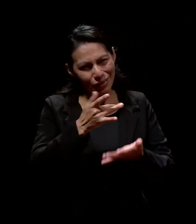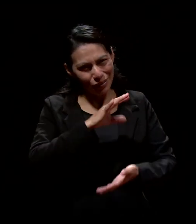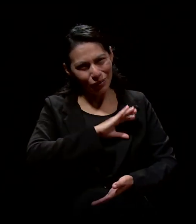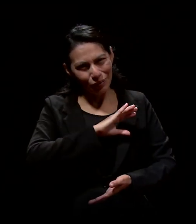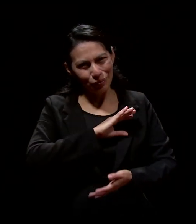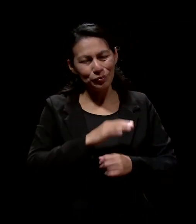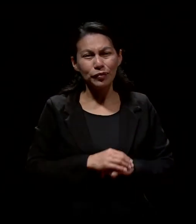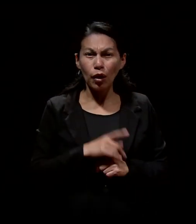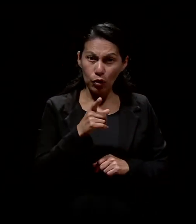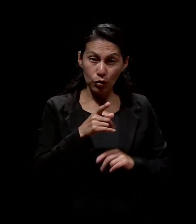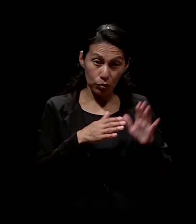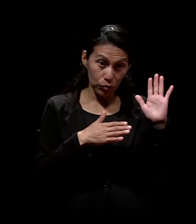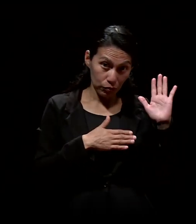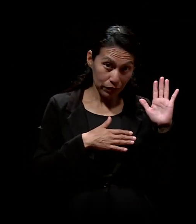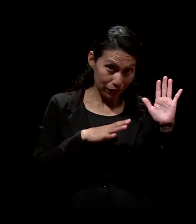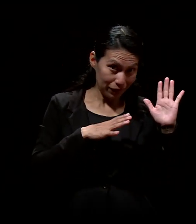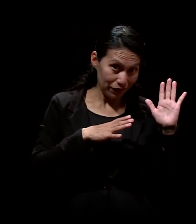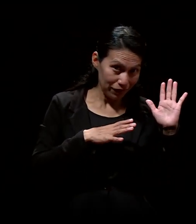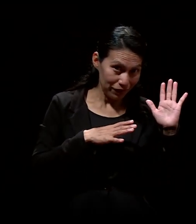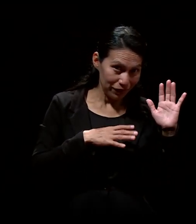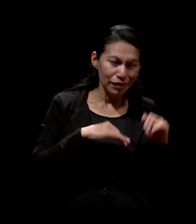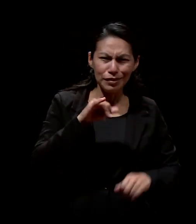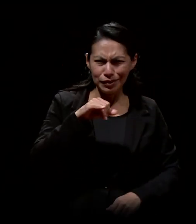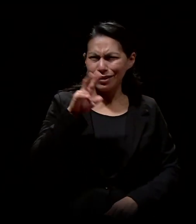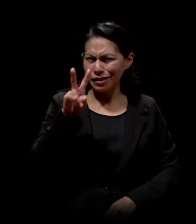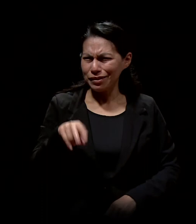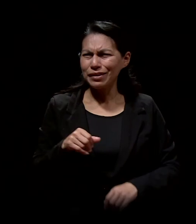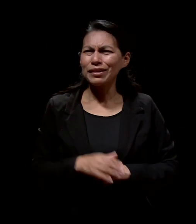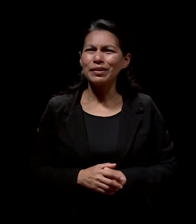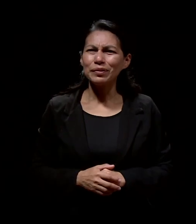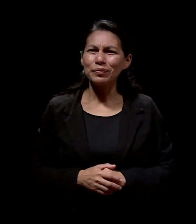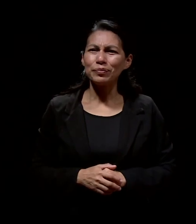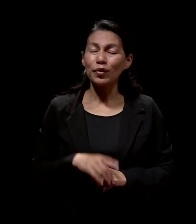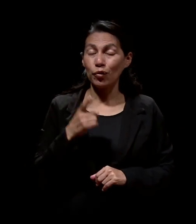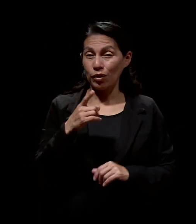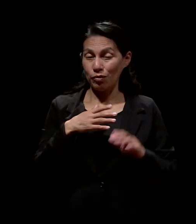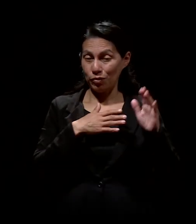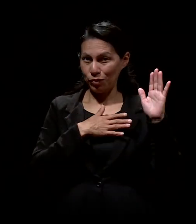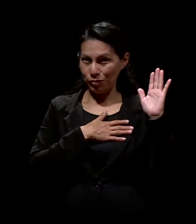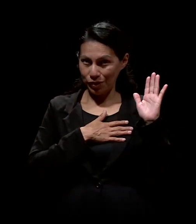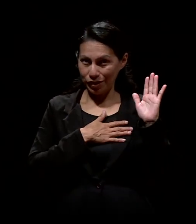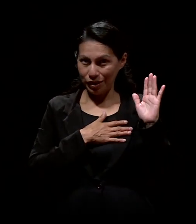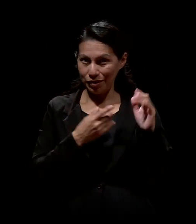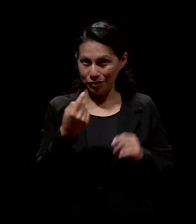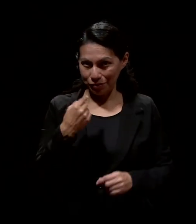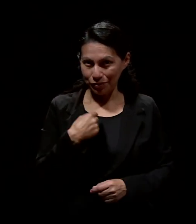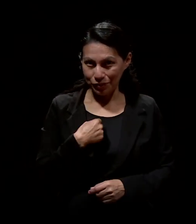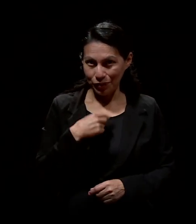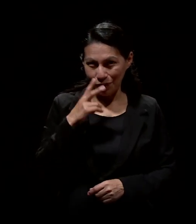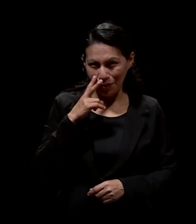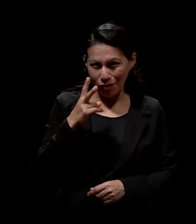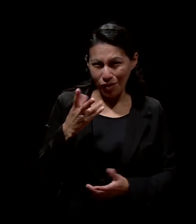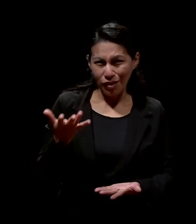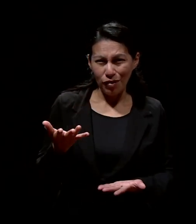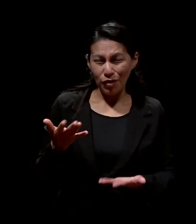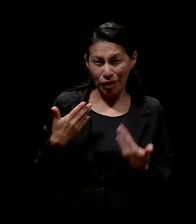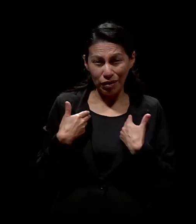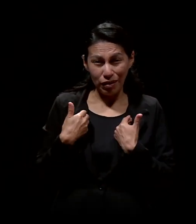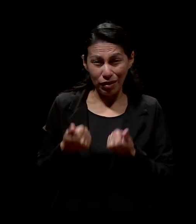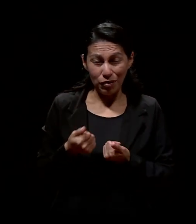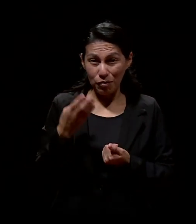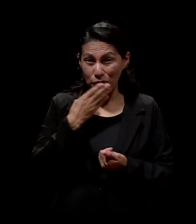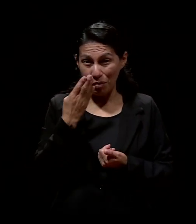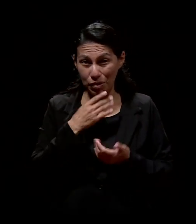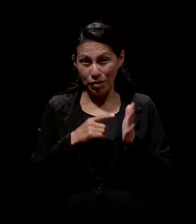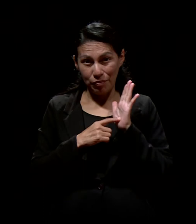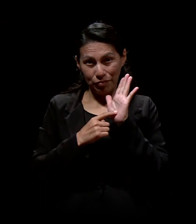Tú tienes una promesa, ¿no es cierto? Así es, pastor. Una de las promesas que yo puedo ver en la palabra de Dios